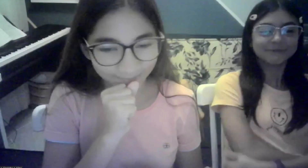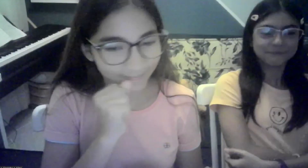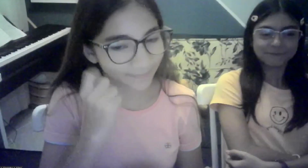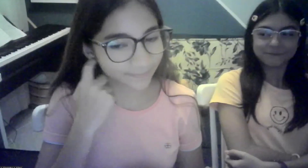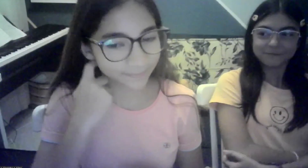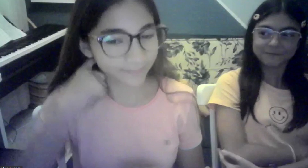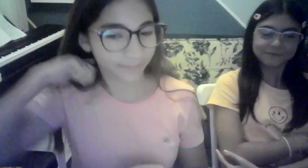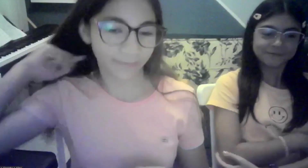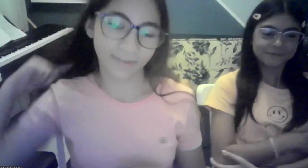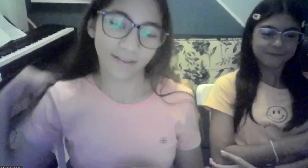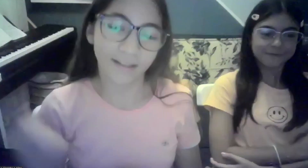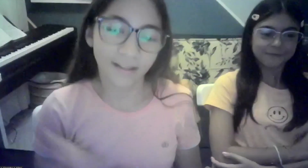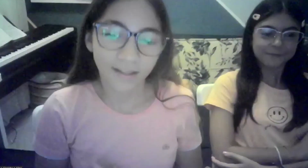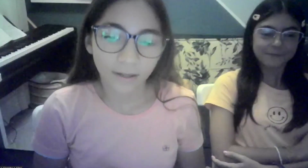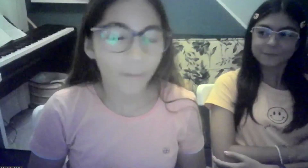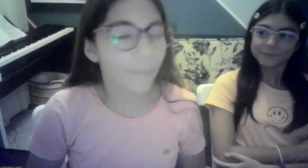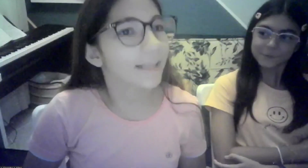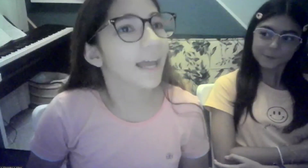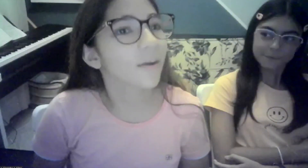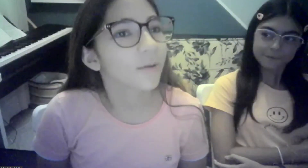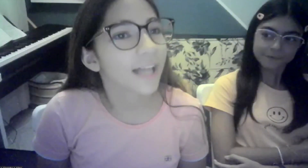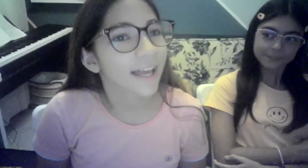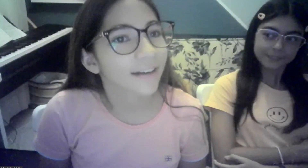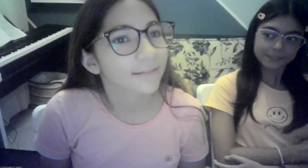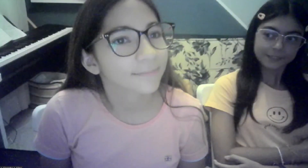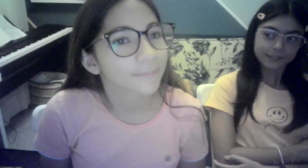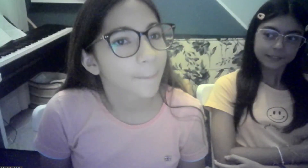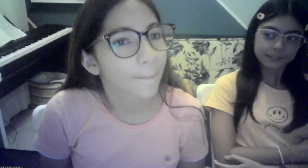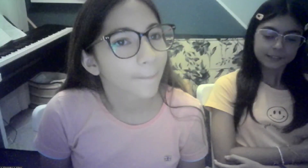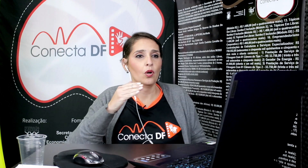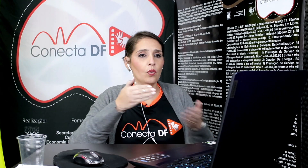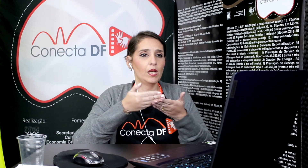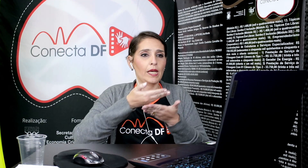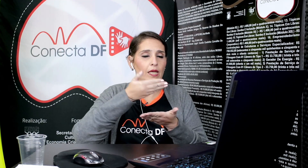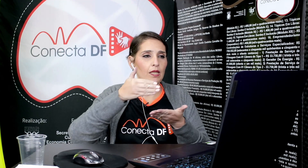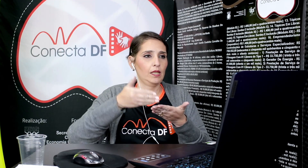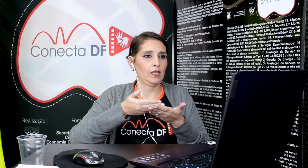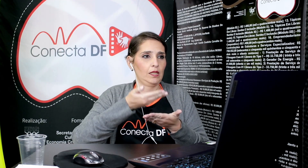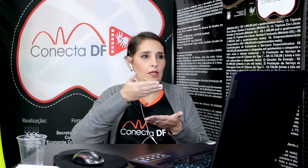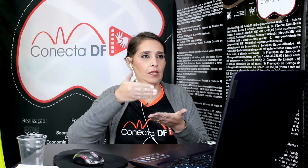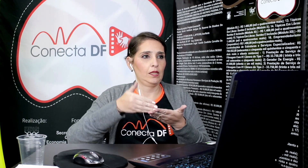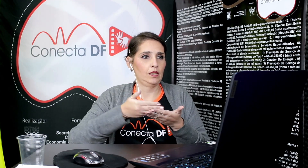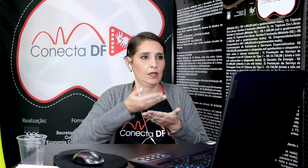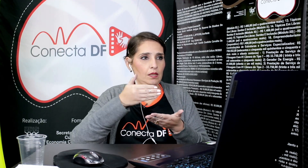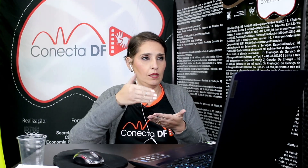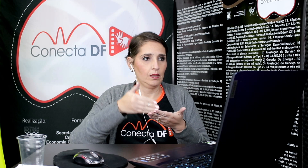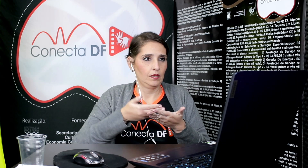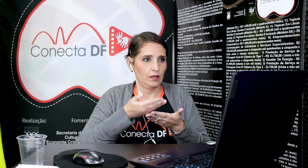Como é que é colher? Colher.